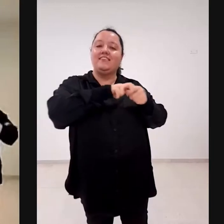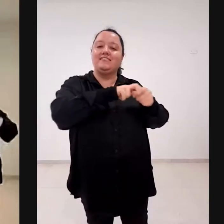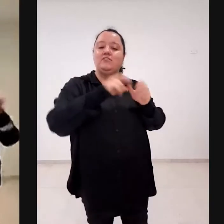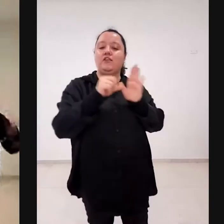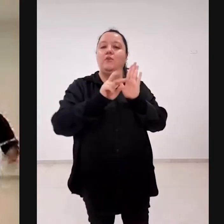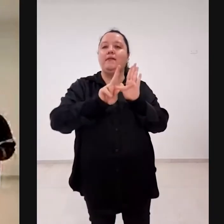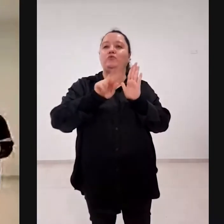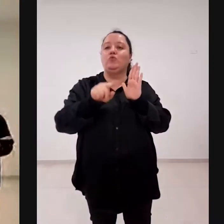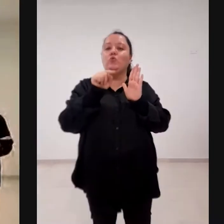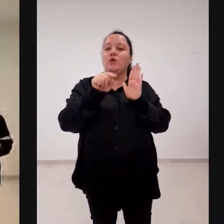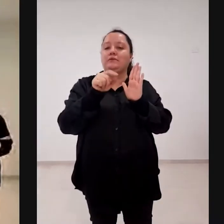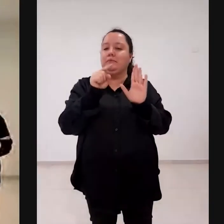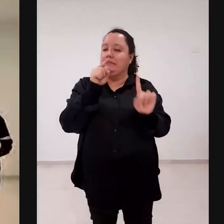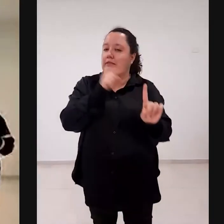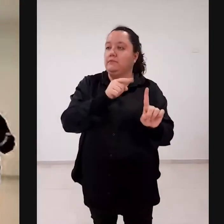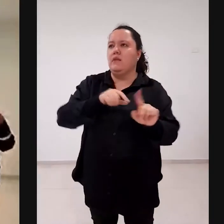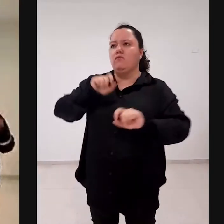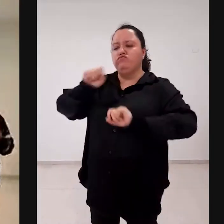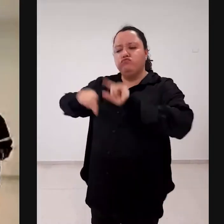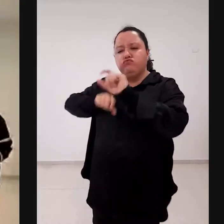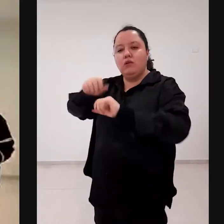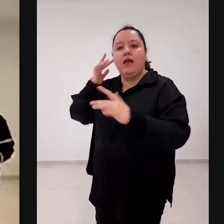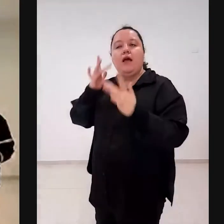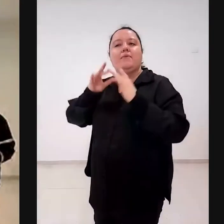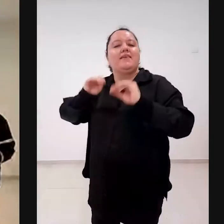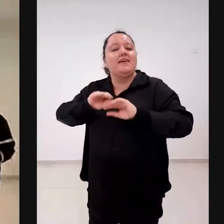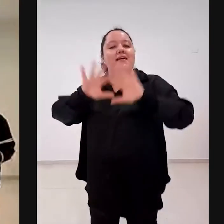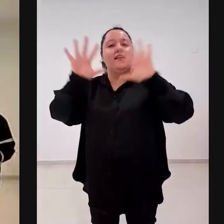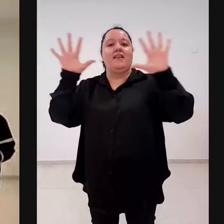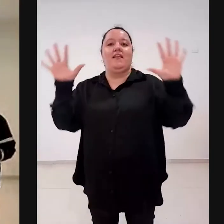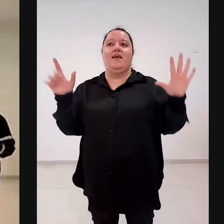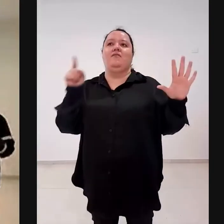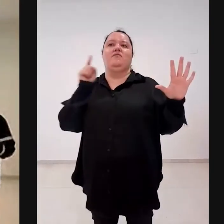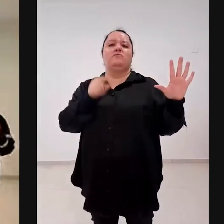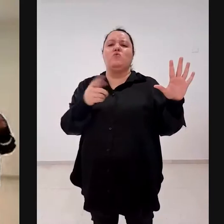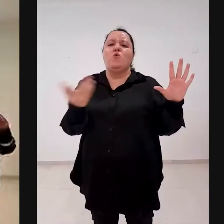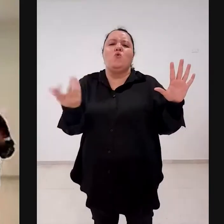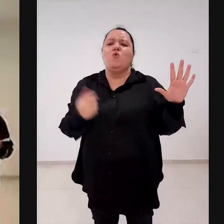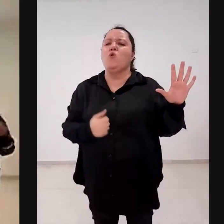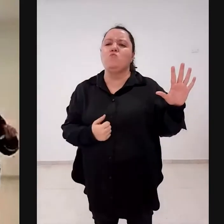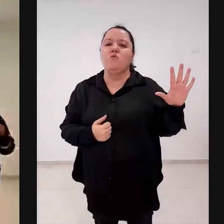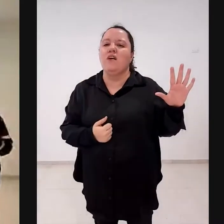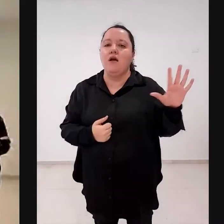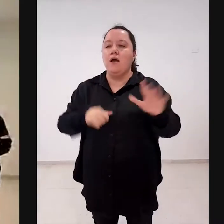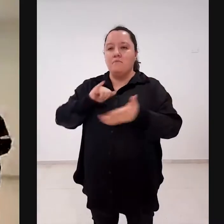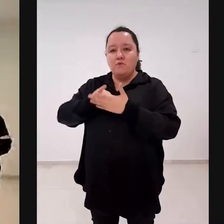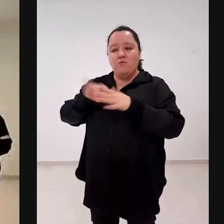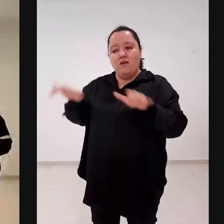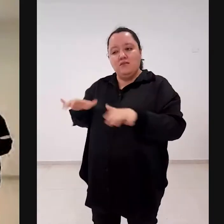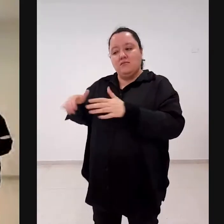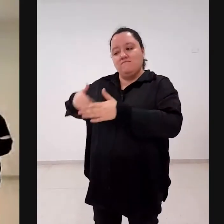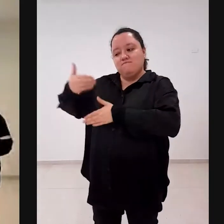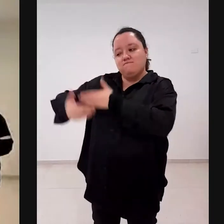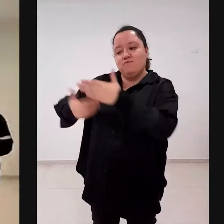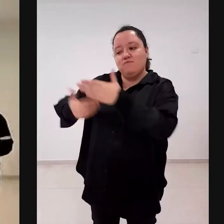e hicimos las consultas en rayos para poder tener la claridad de cómo hacer esto